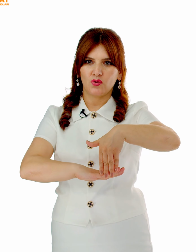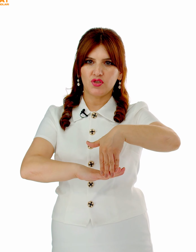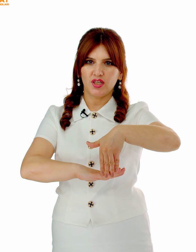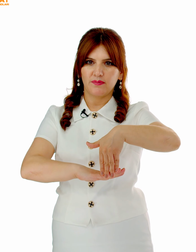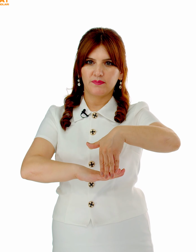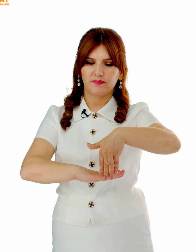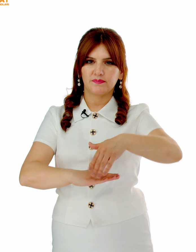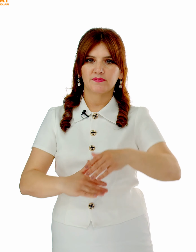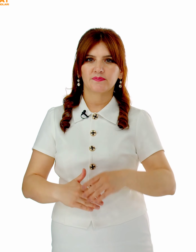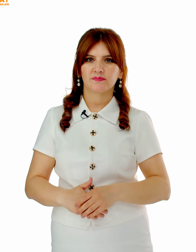Ko'cha.